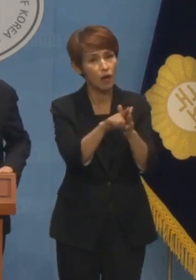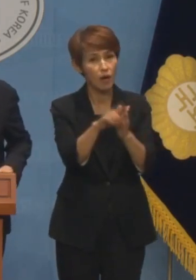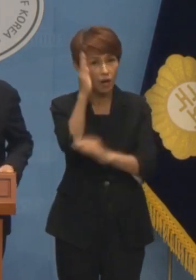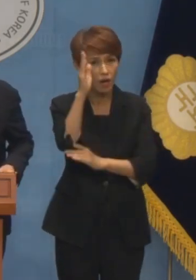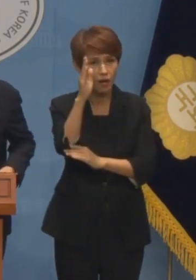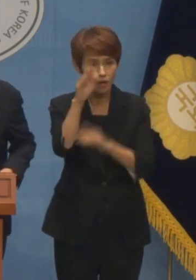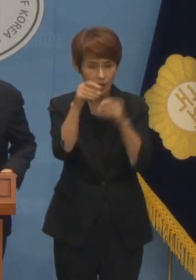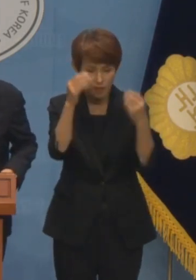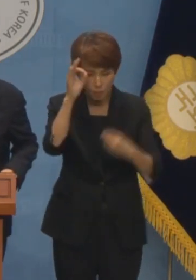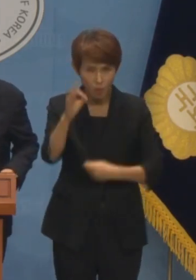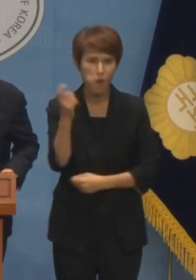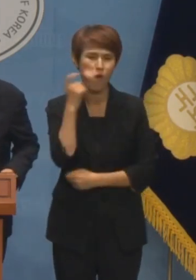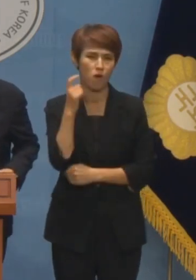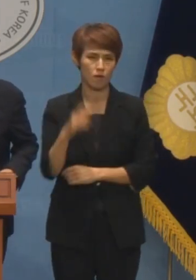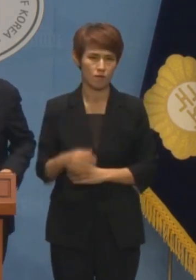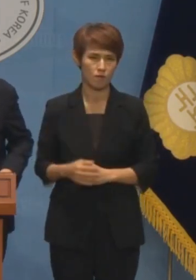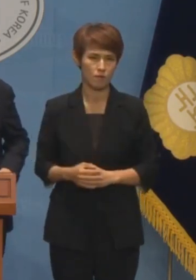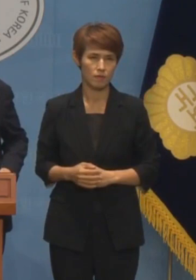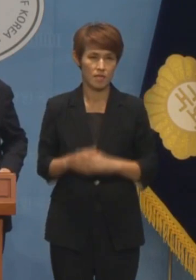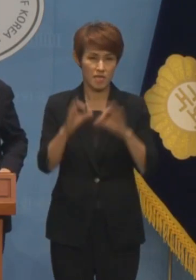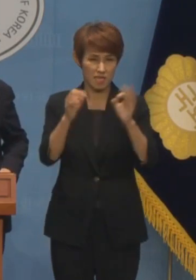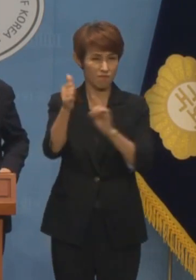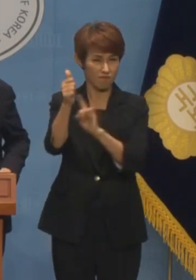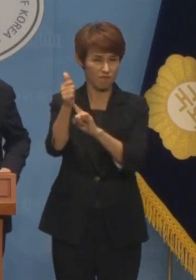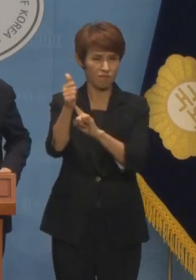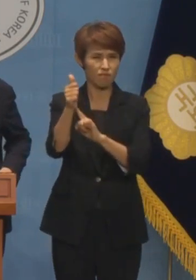김규현 변호사는 이 씨의 허세임을 알아차렸습니다.